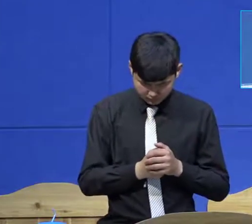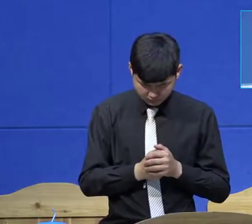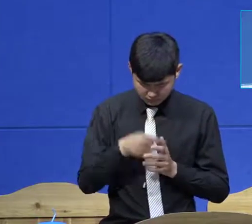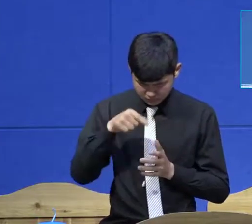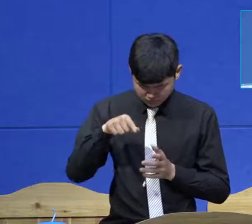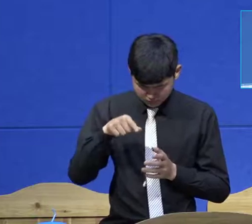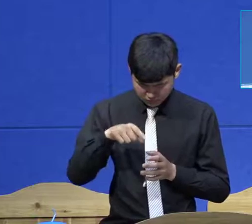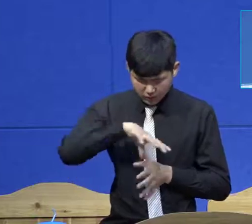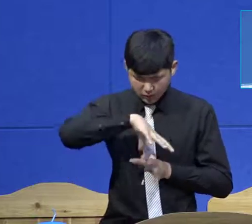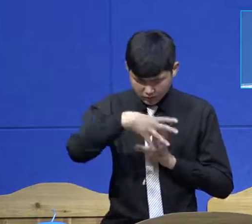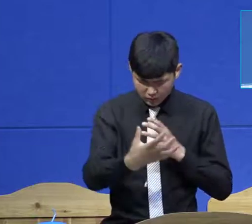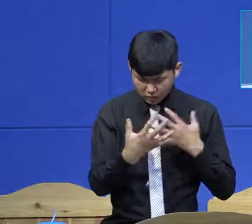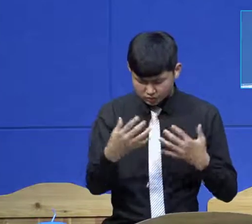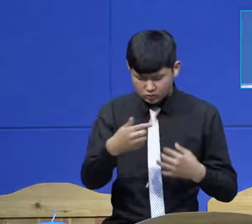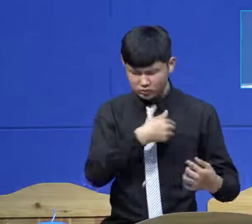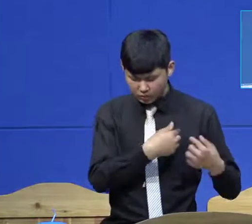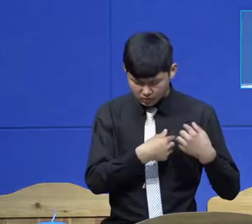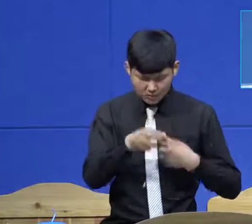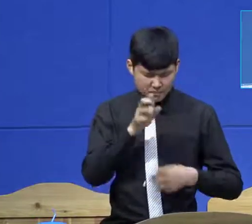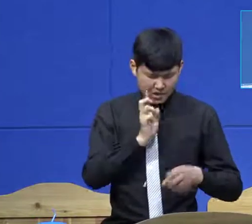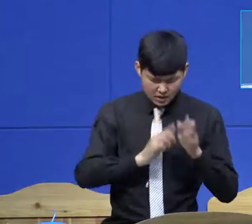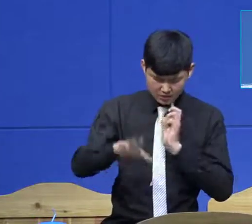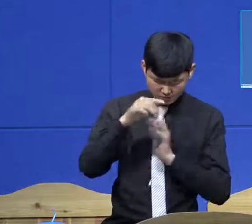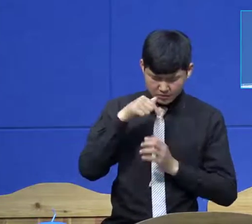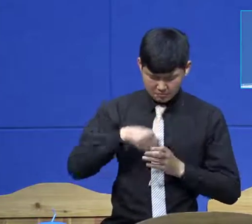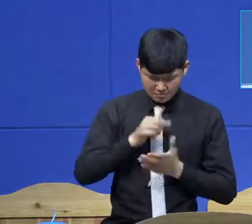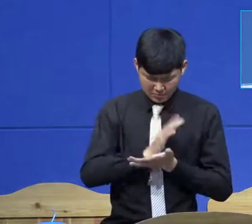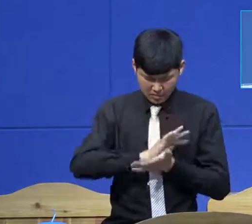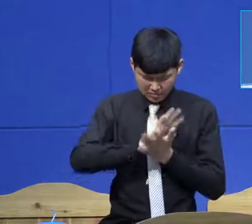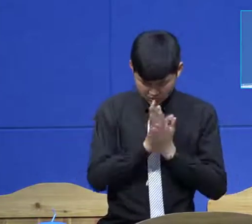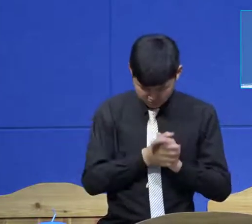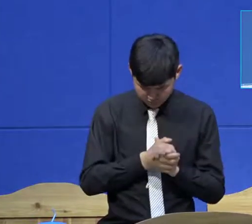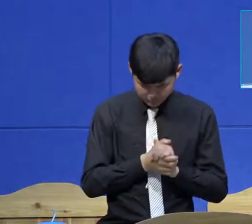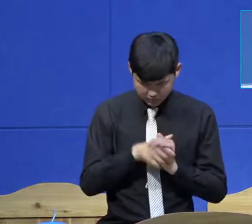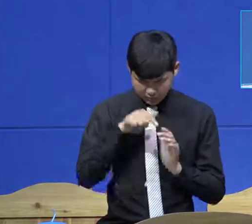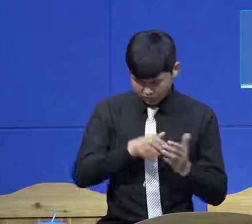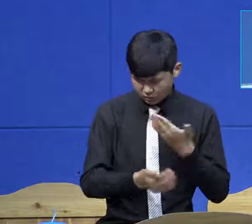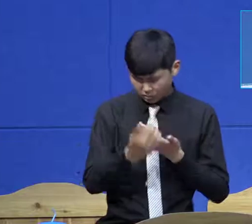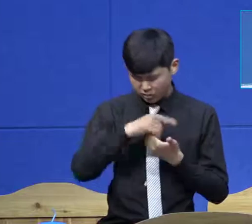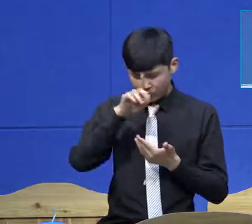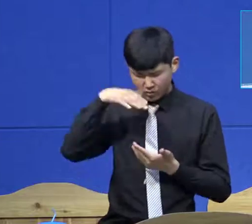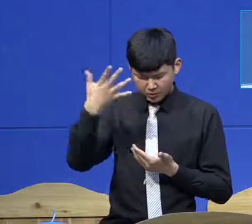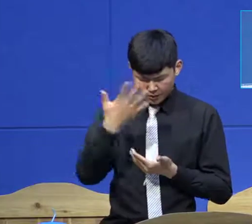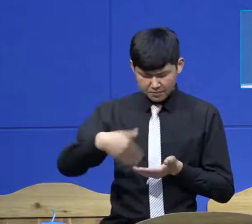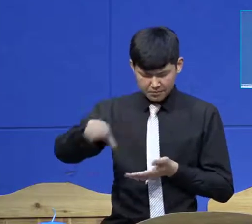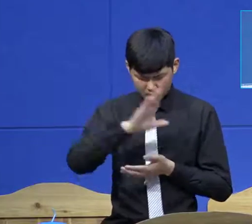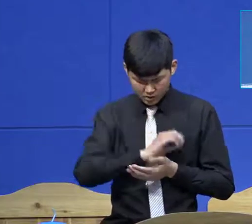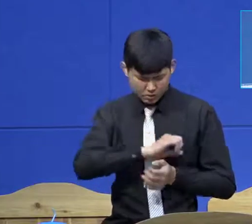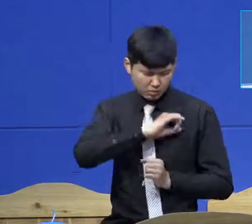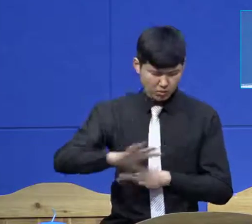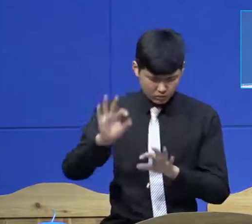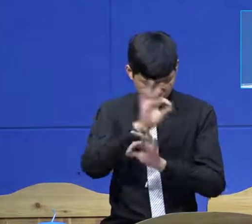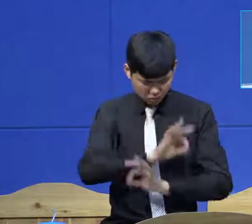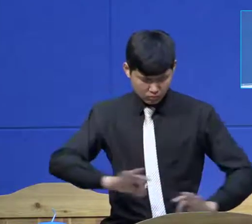Энэ дэлхий дээр олон зовлон бэрхшээлүүд бидэрт байгаа хэдиж, тэр дунд бурхан та бидний зүнд нь орхичилгүй